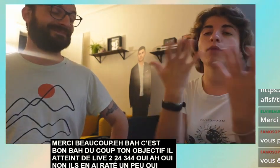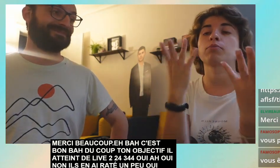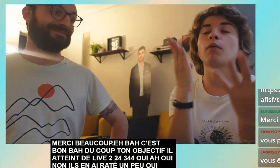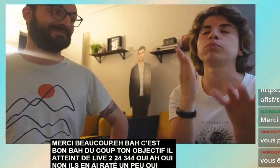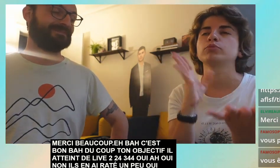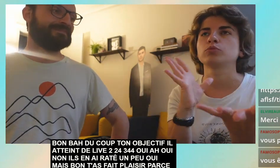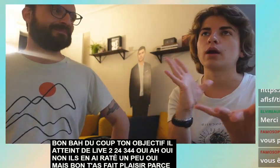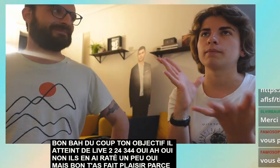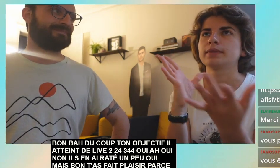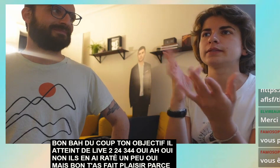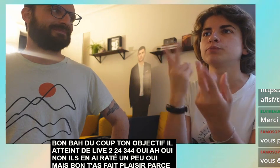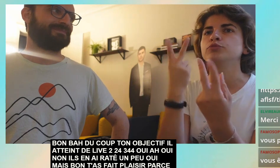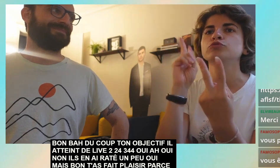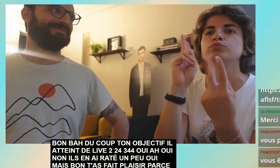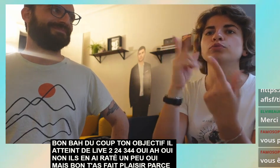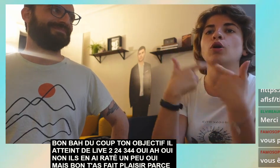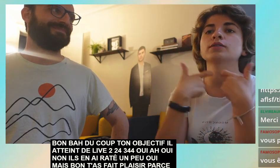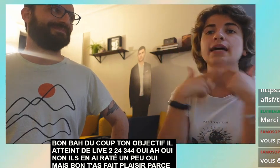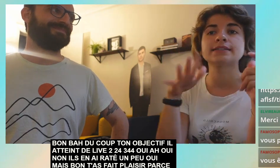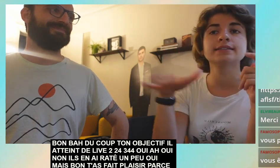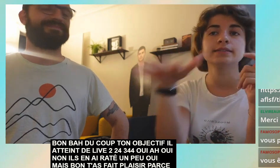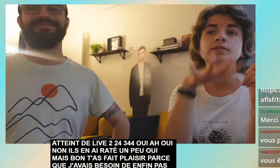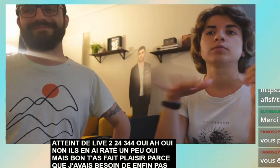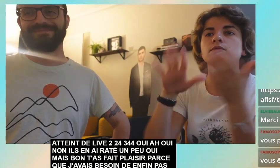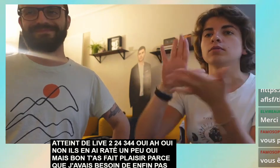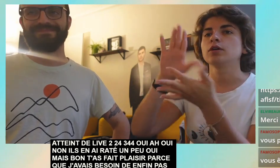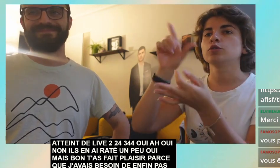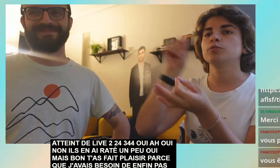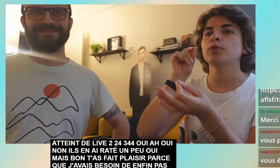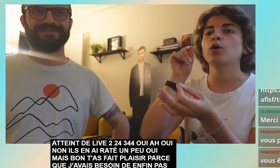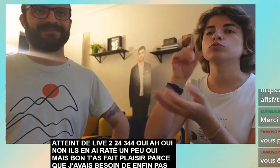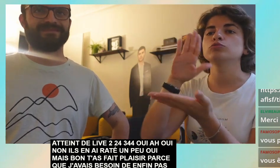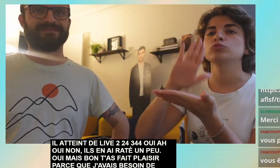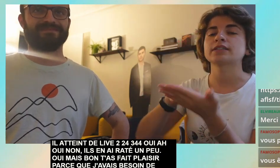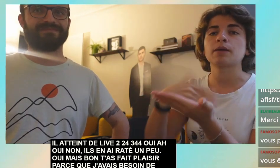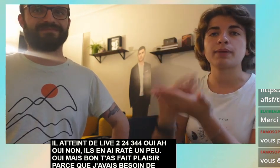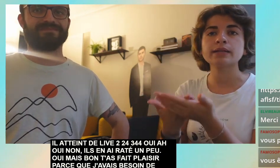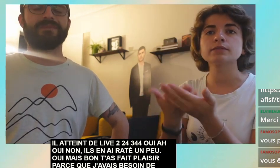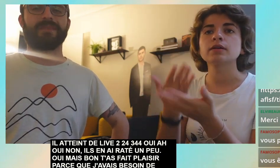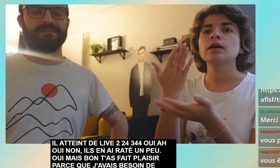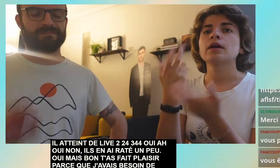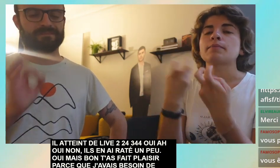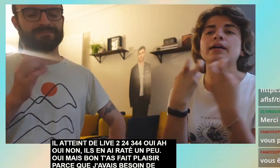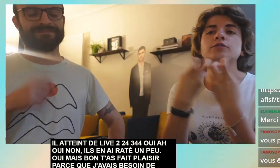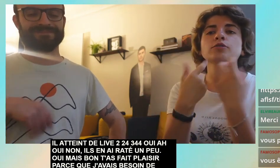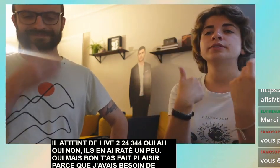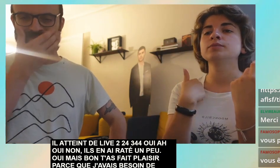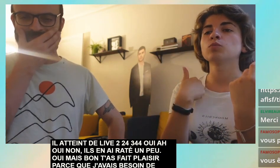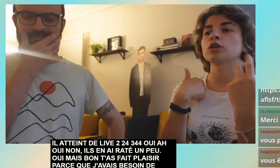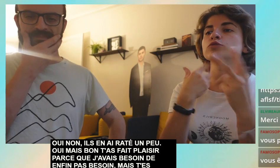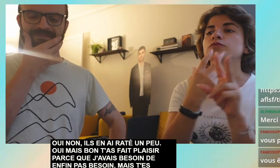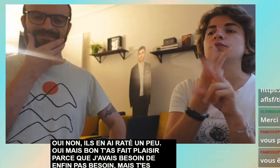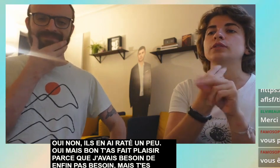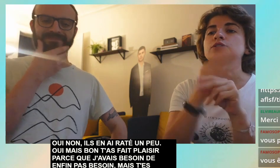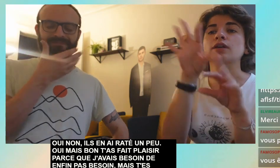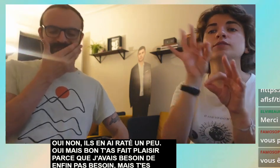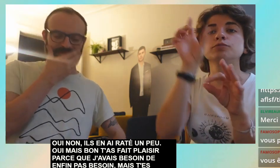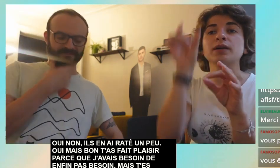pas besoin, mais c'est plus pour rendre accessible de prendre une interprète. Par exemple, si moi j'ai envie de